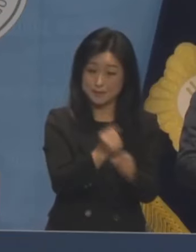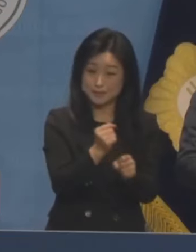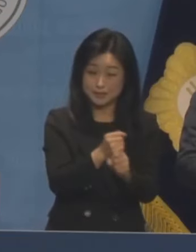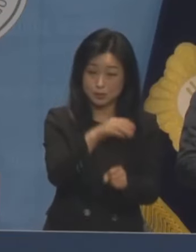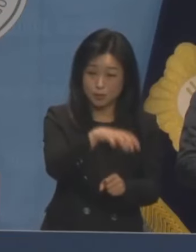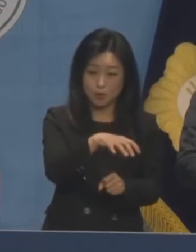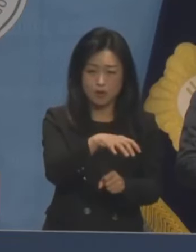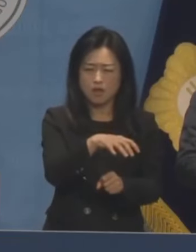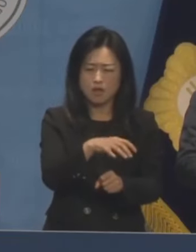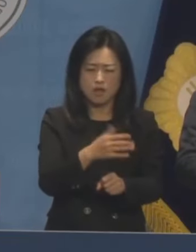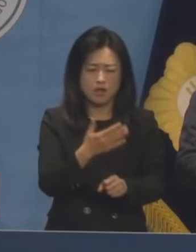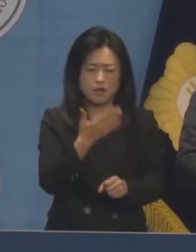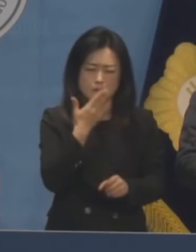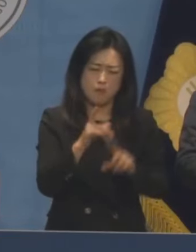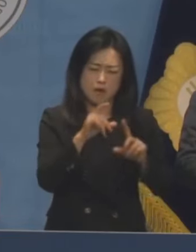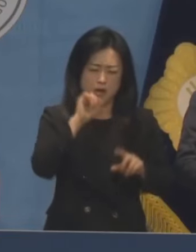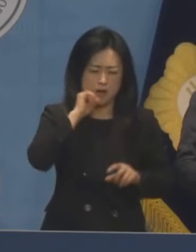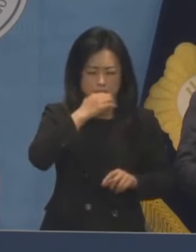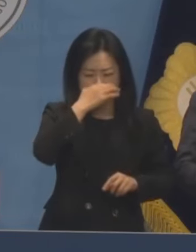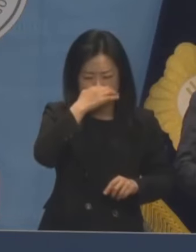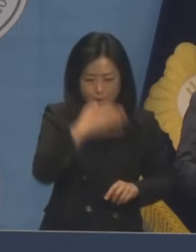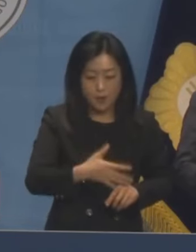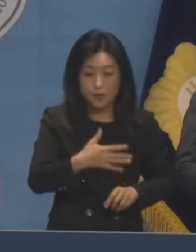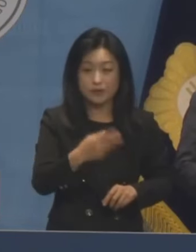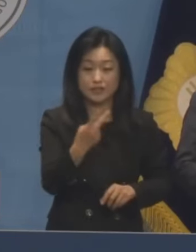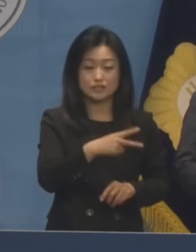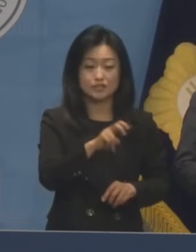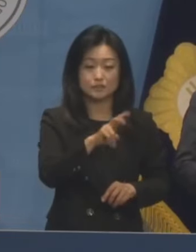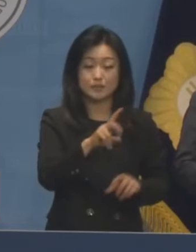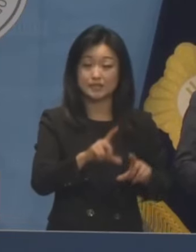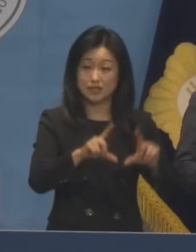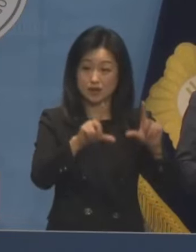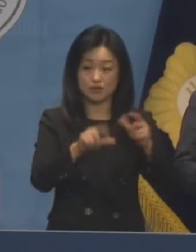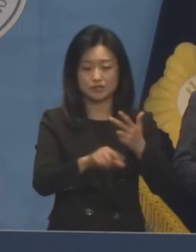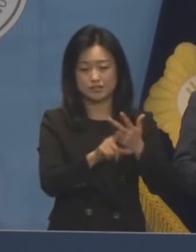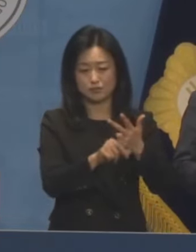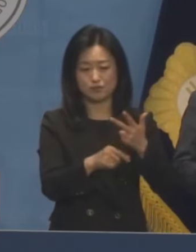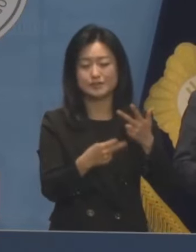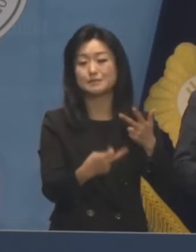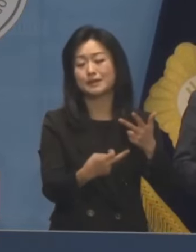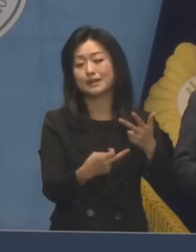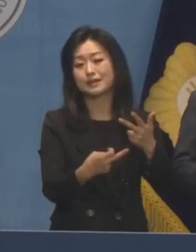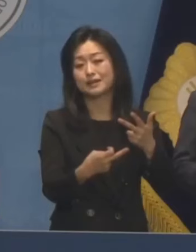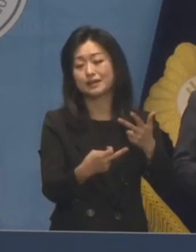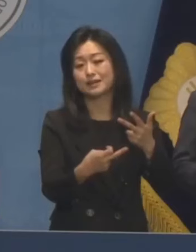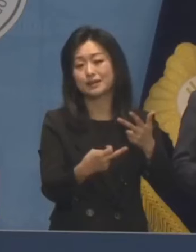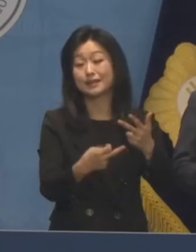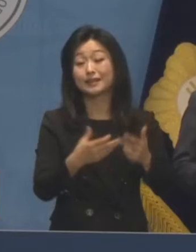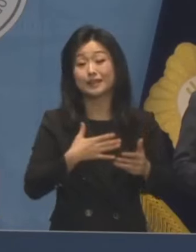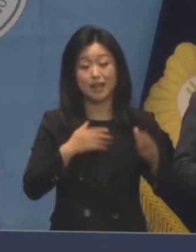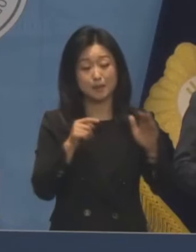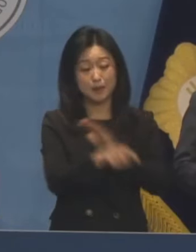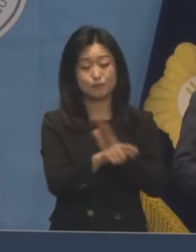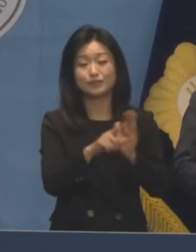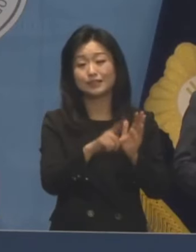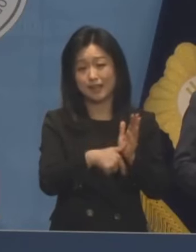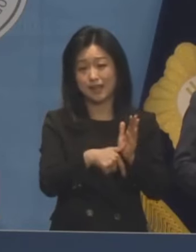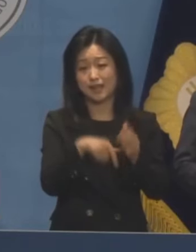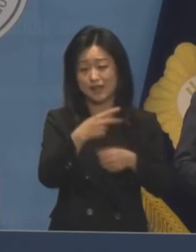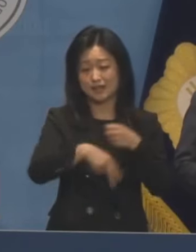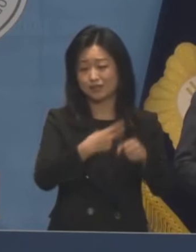않습니까라고 외쳤던 2022년 7월 12일 제가 방문했던